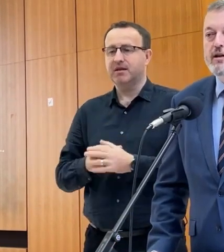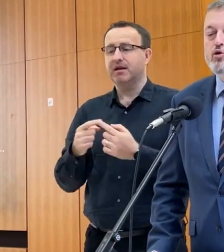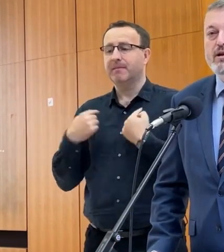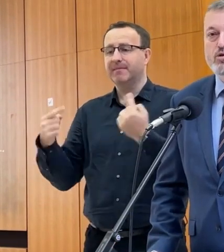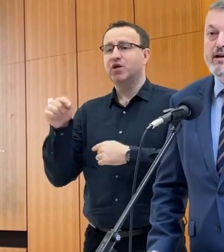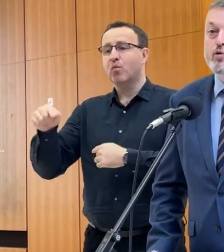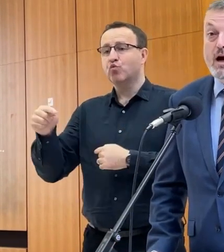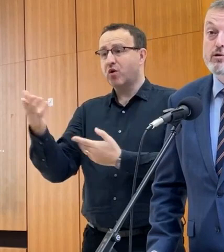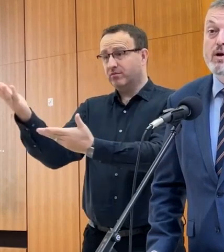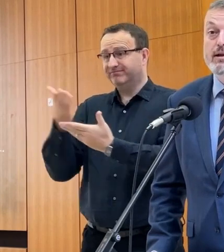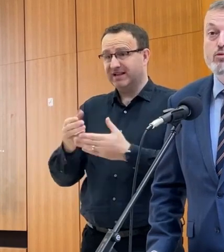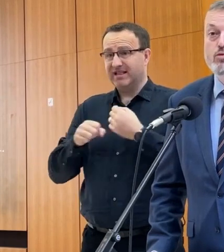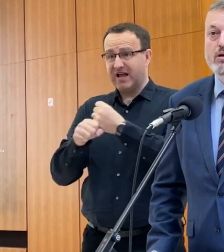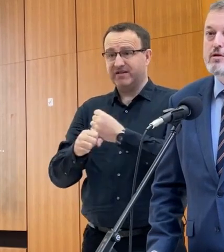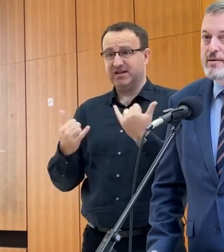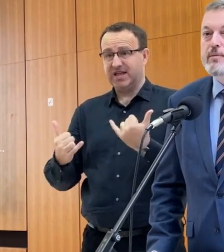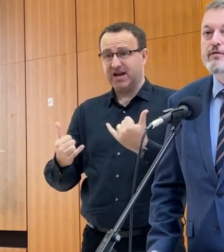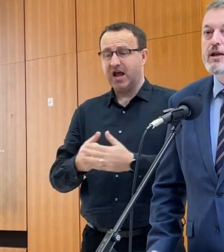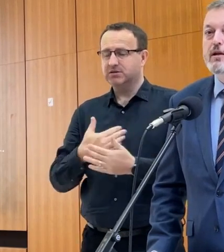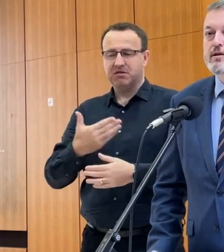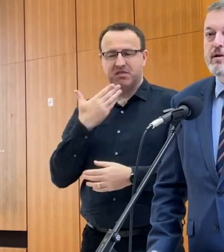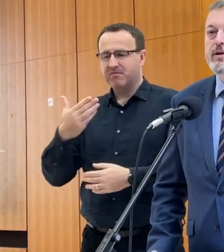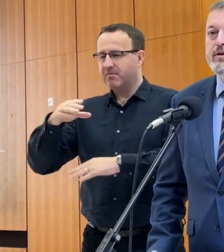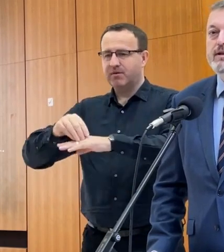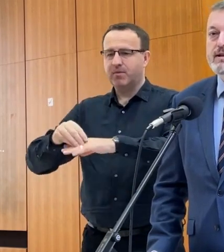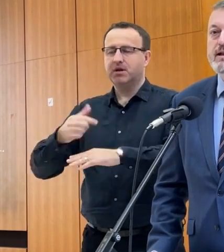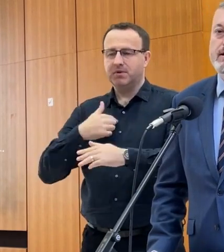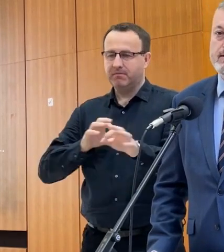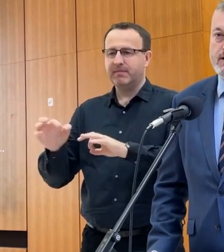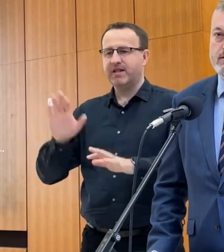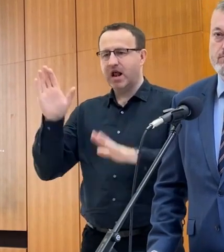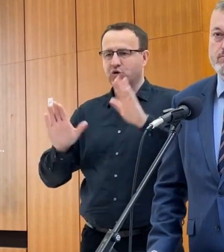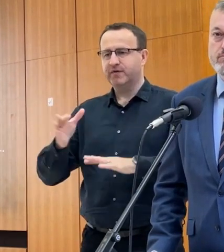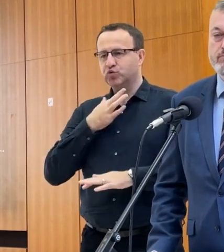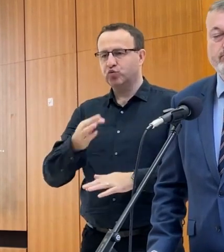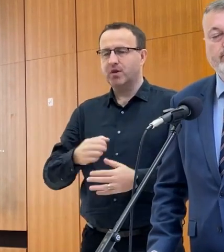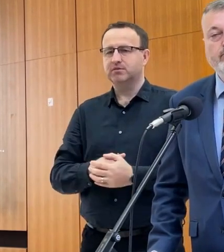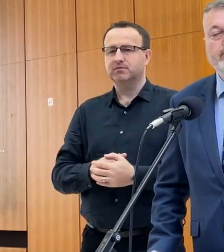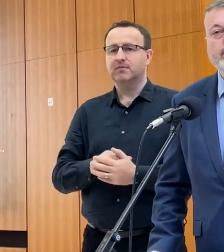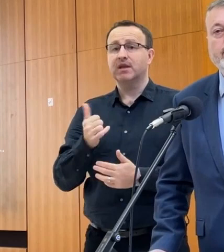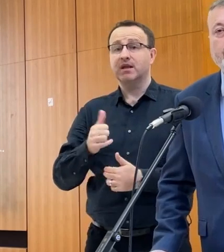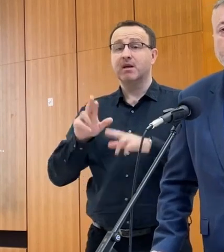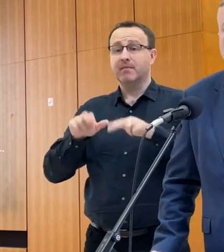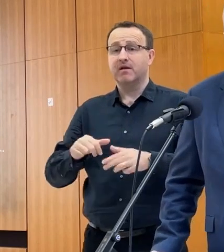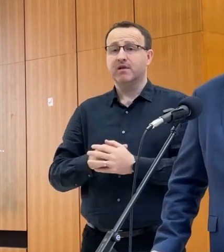tomu predloženému návrhu aktuálnemu nemáme výhrady, sme pripravení zaň hlasovať.